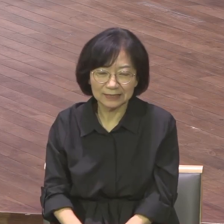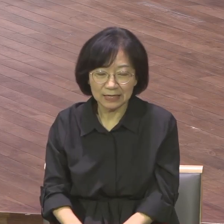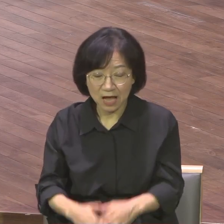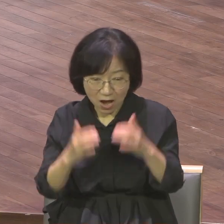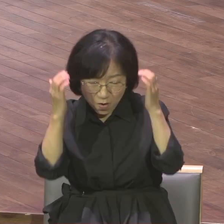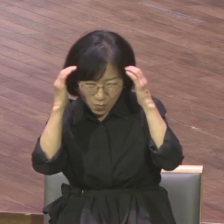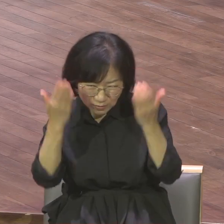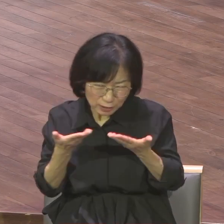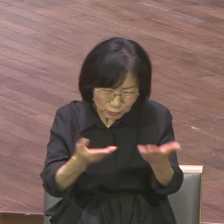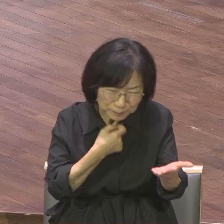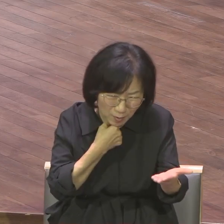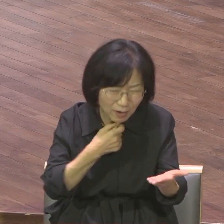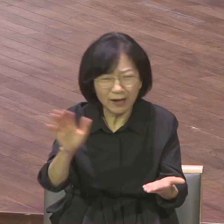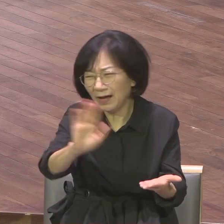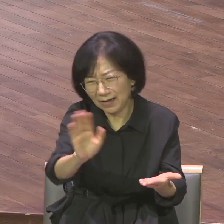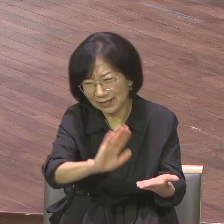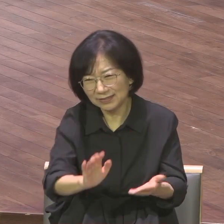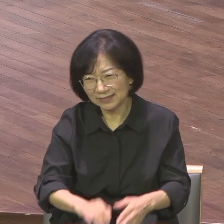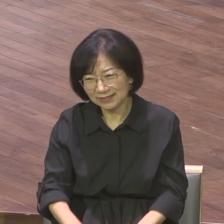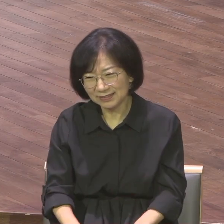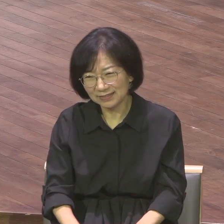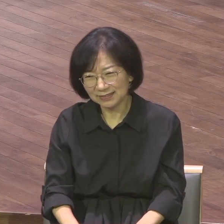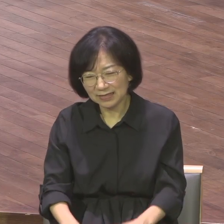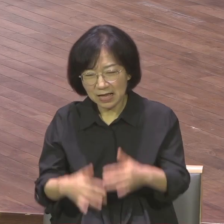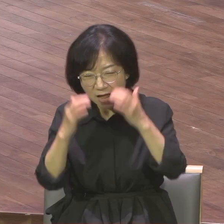고생하게 하고 근심하게 하는데